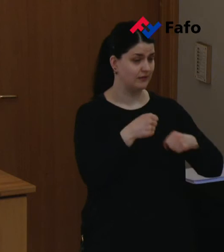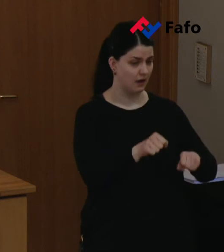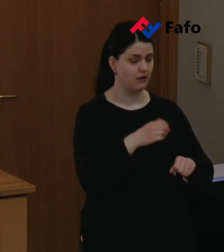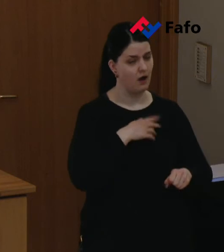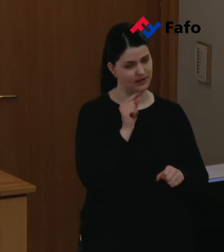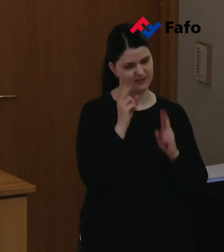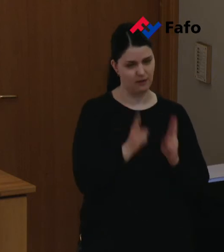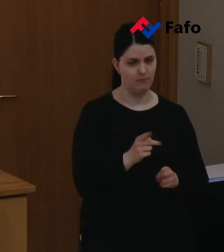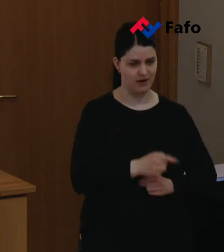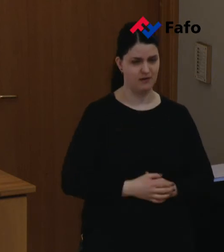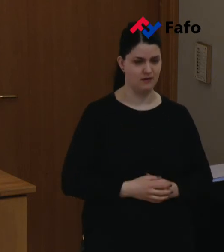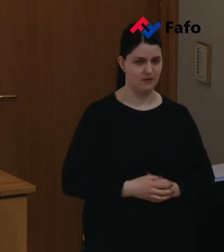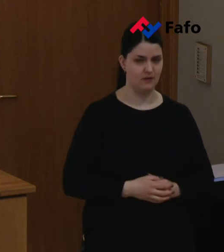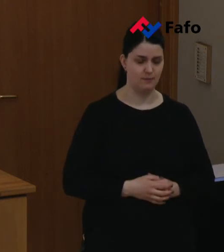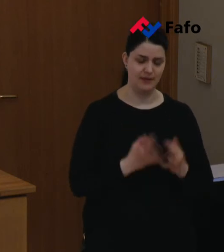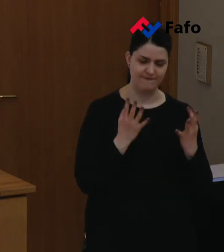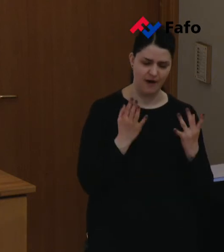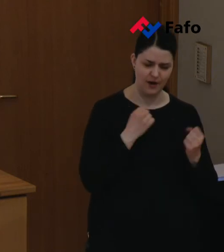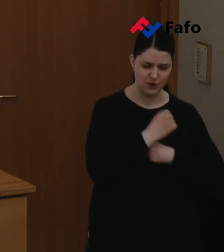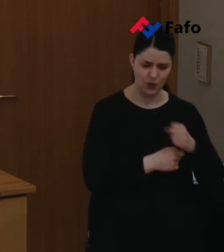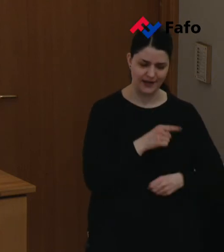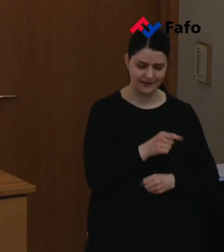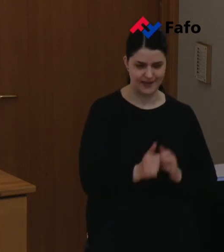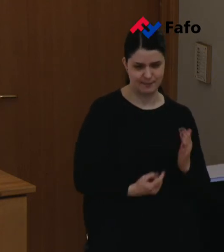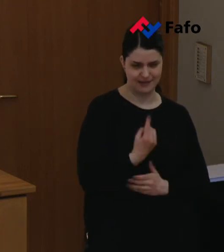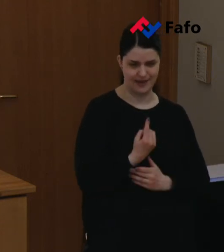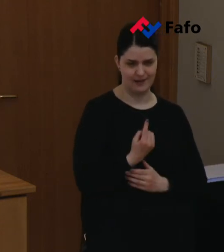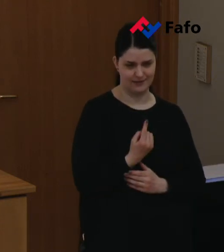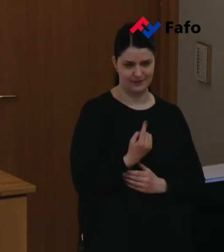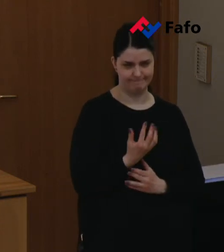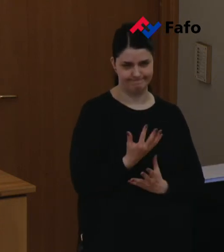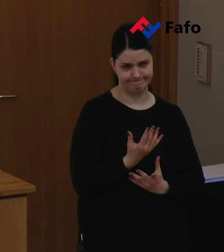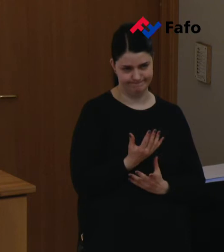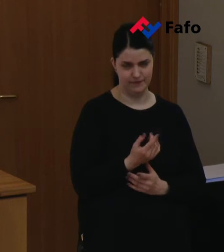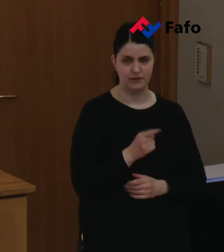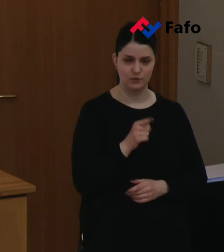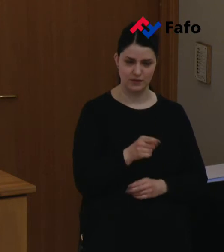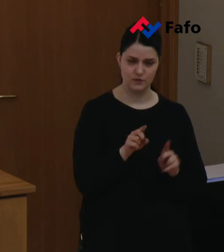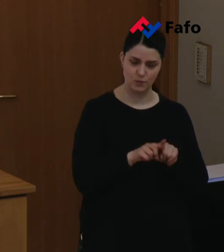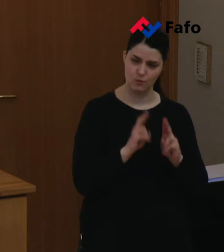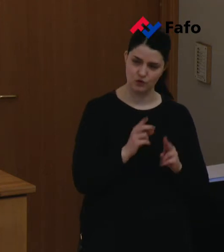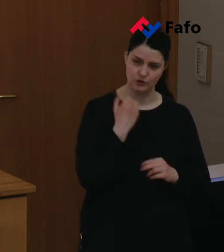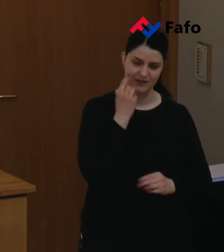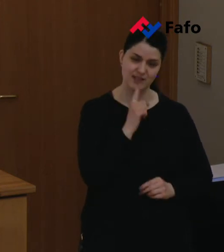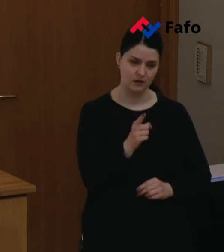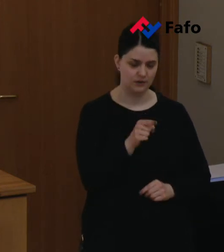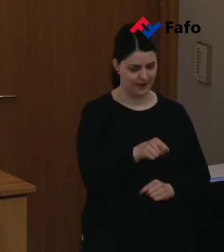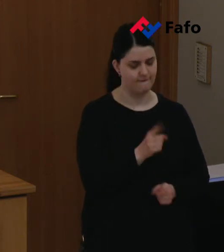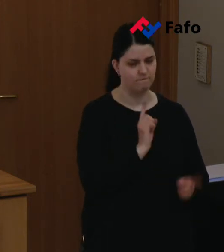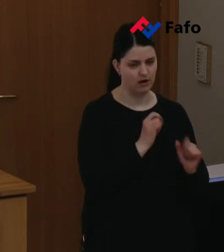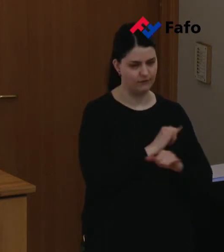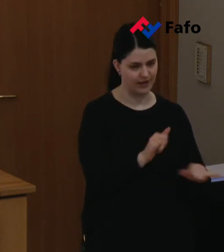boligtiltakene. Så hva det som gjør det spesielt? Og da det jo det som også har blitt sagt, det her med valgfrihet